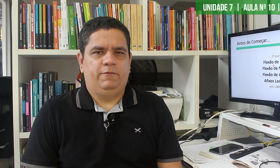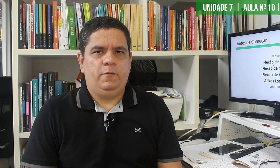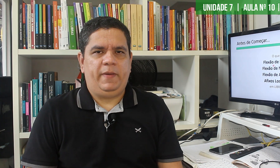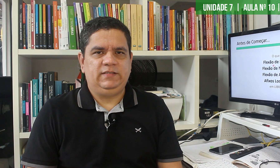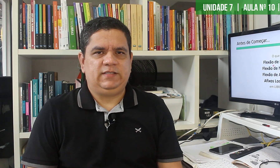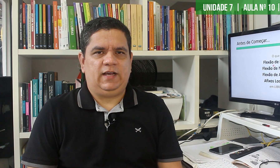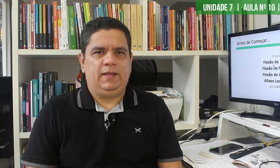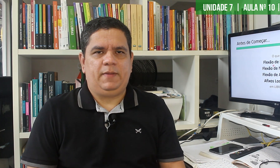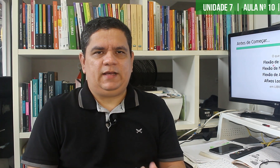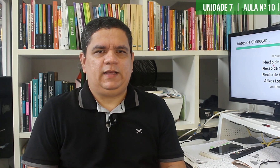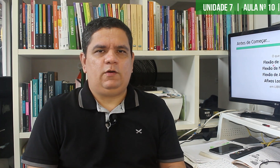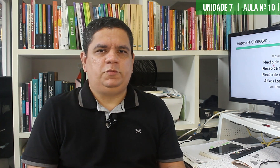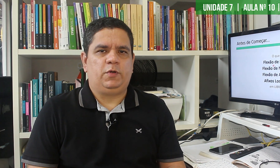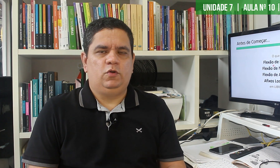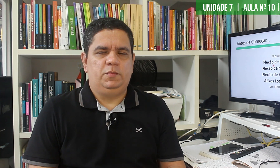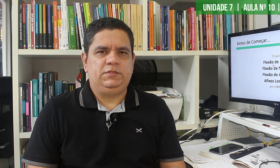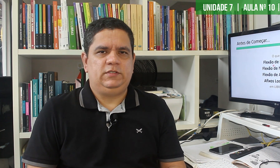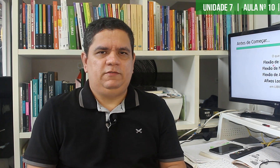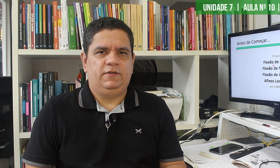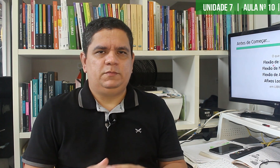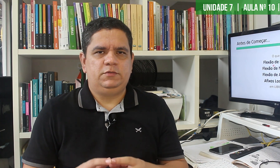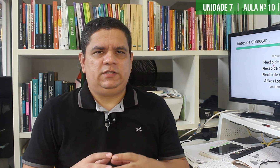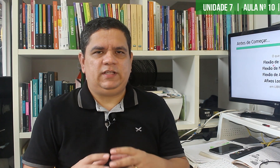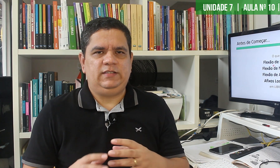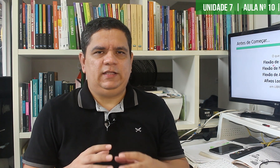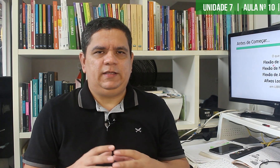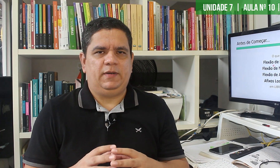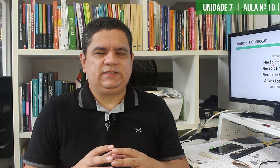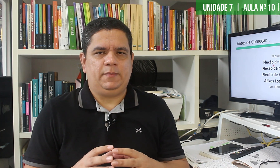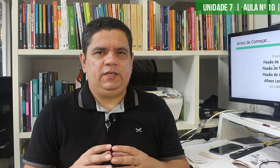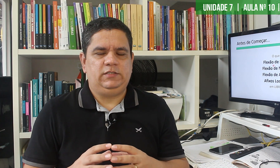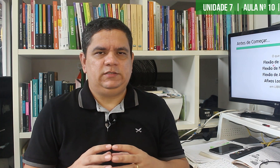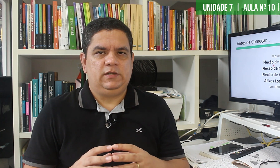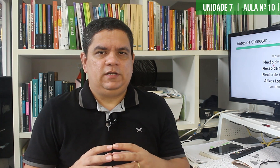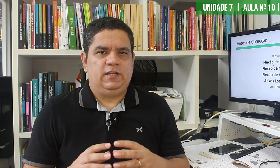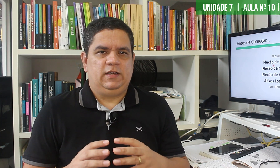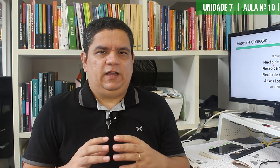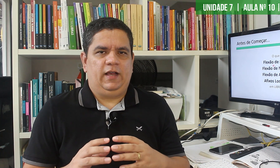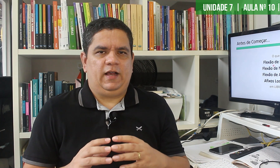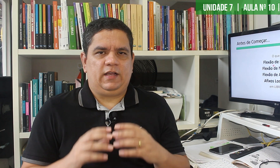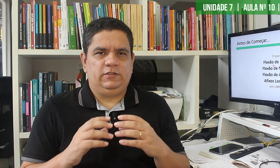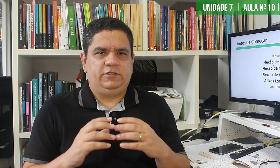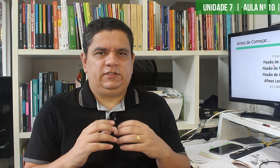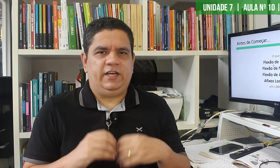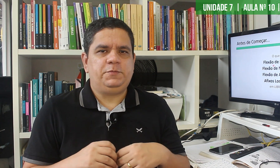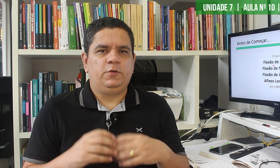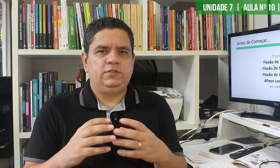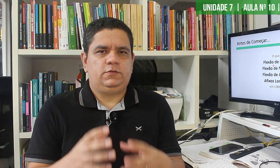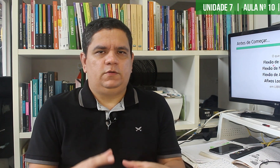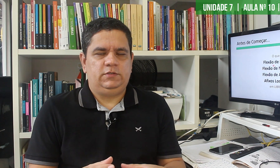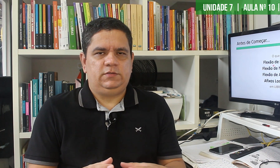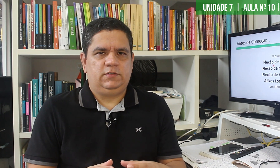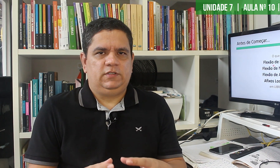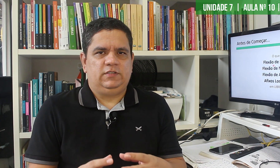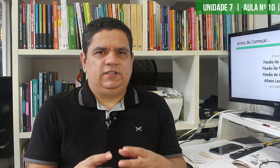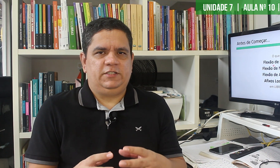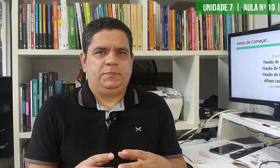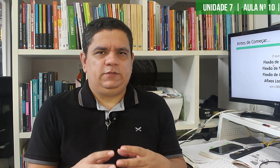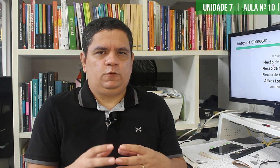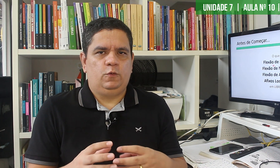Vamos pensar, lembrar da aula de pronomes e vamos tentar entender basicamente as três posições das